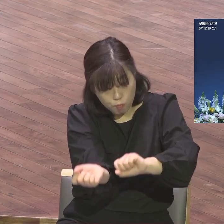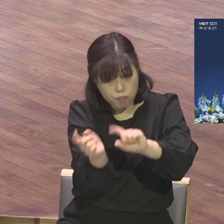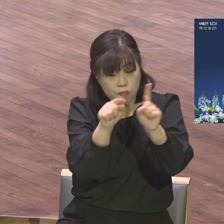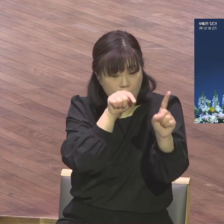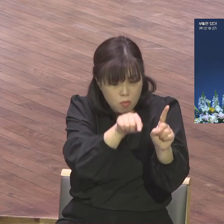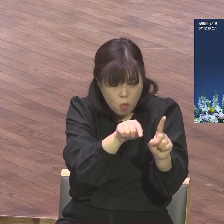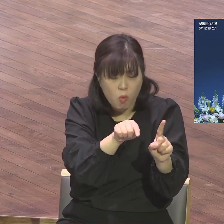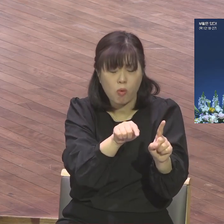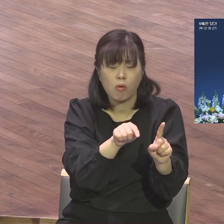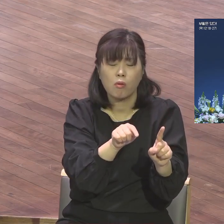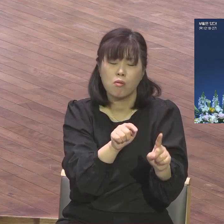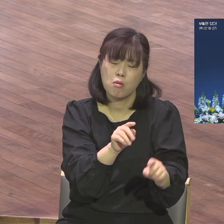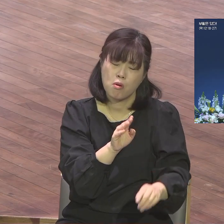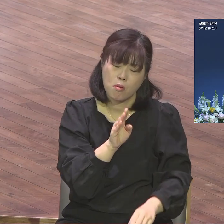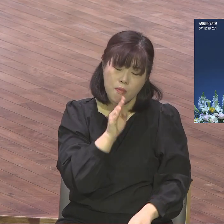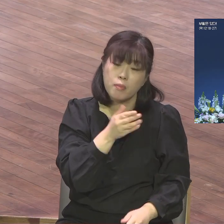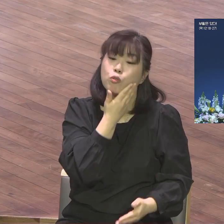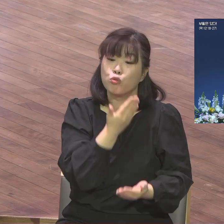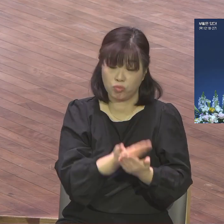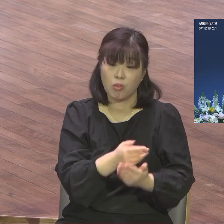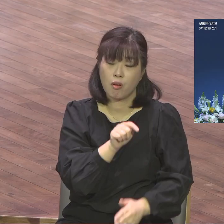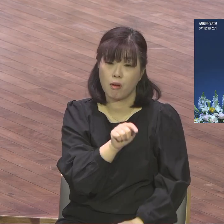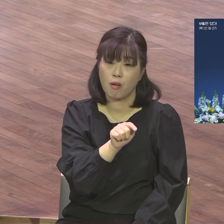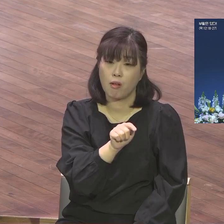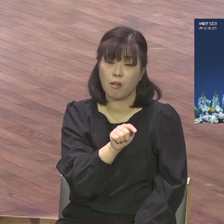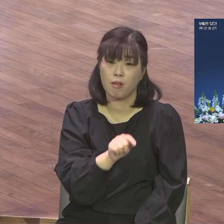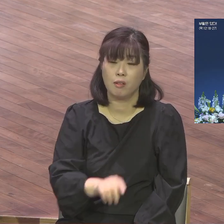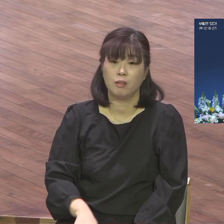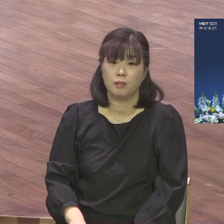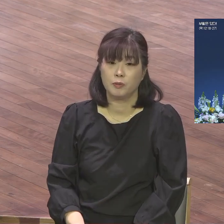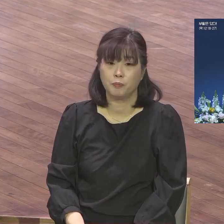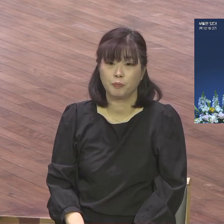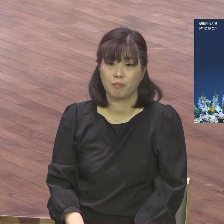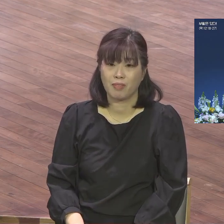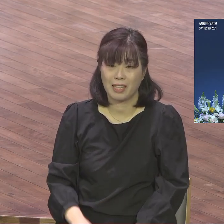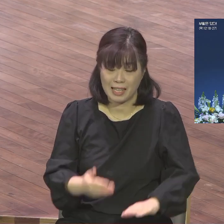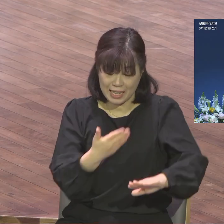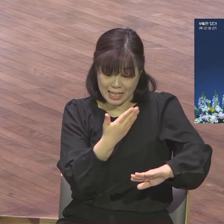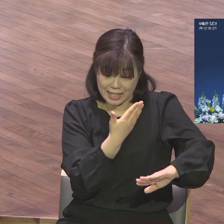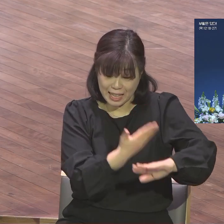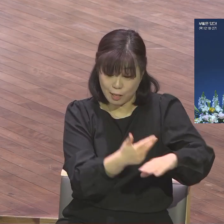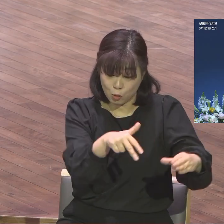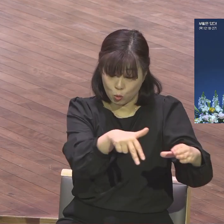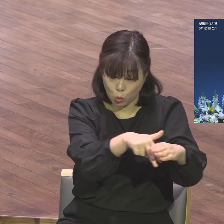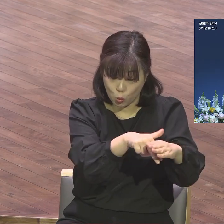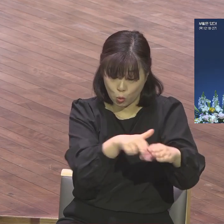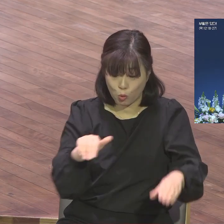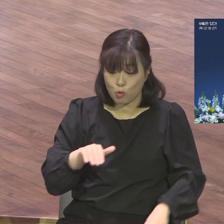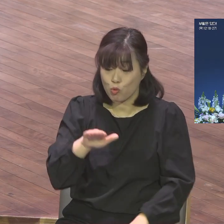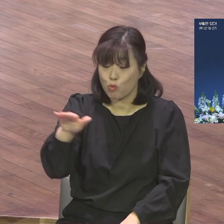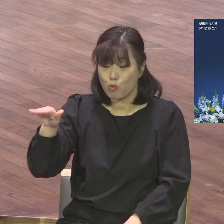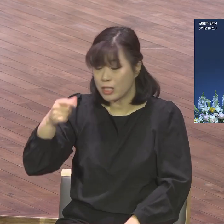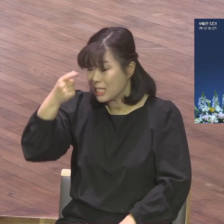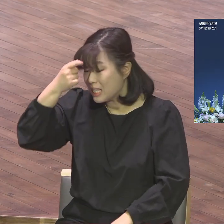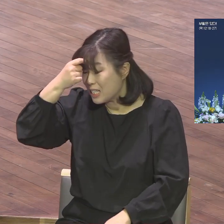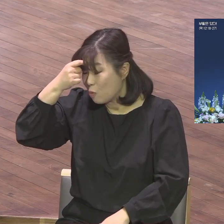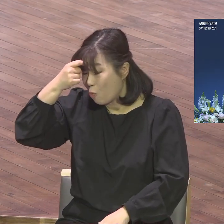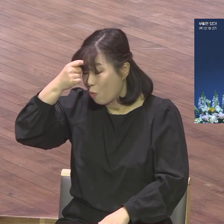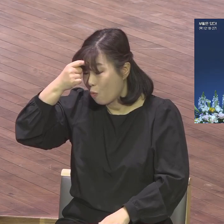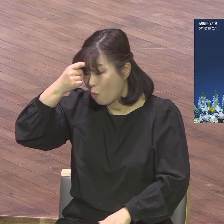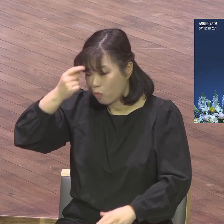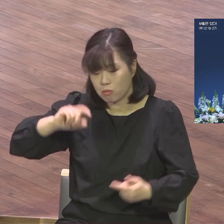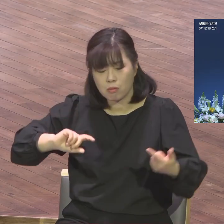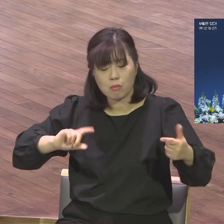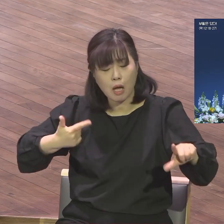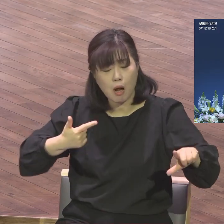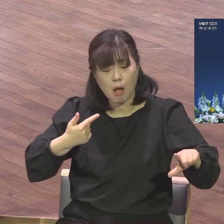세상 종교와 다른 본질적 이유가 바로 부활이지. 부활 종교는 우리밖에 없습니다. 부활을